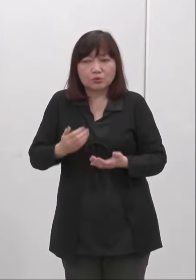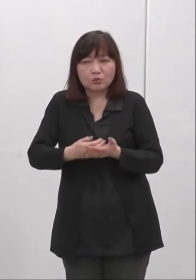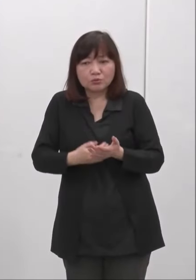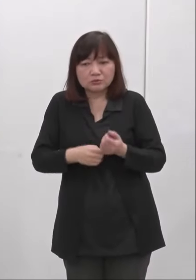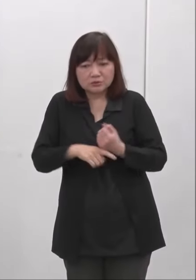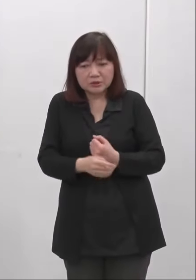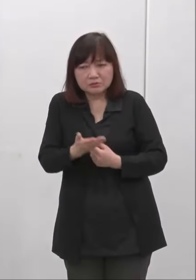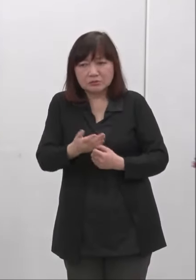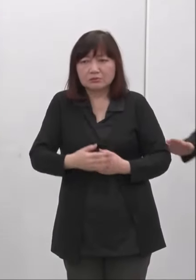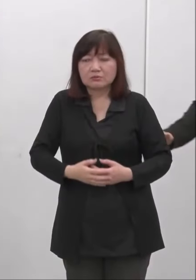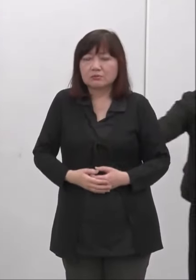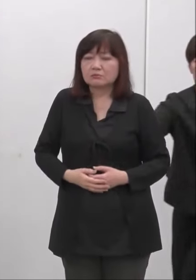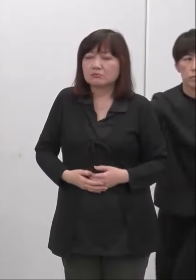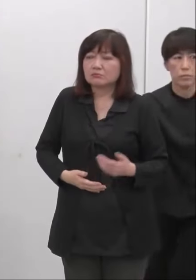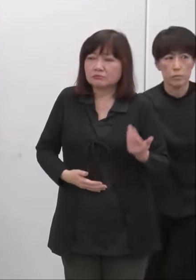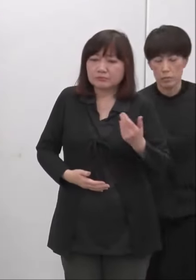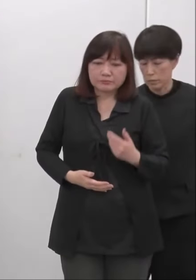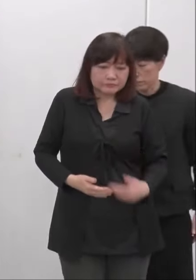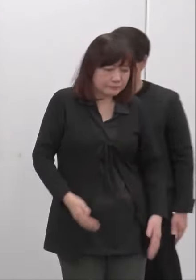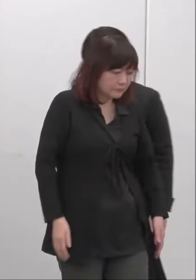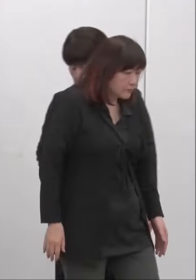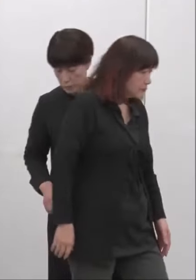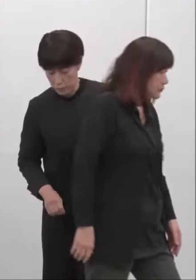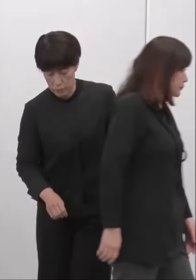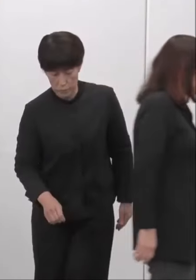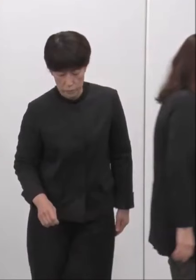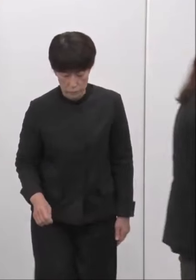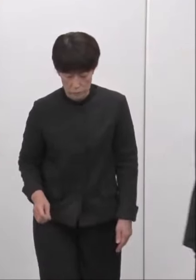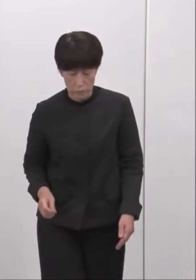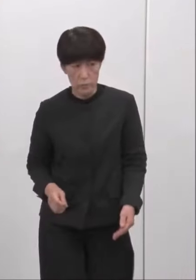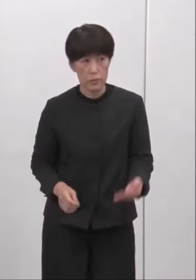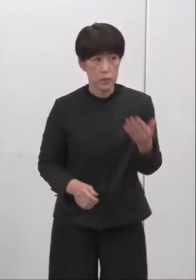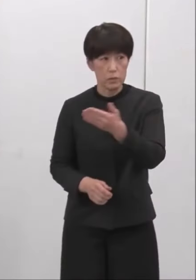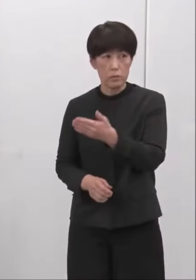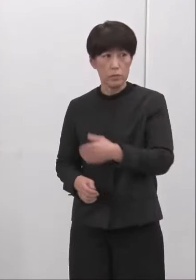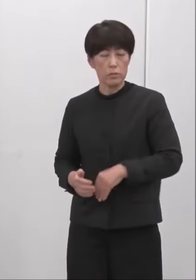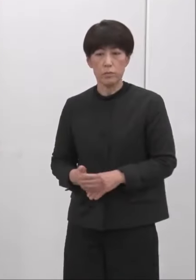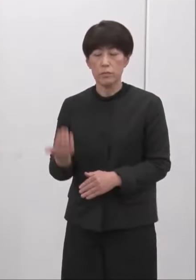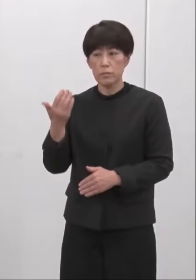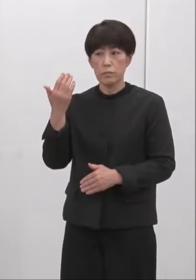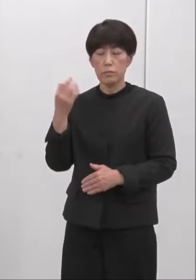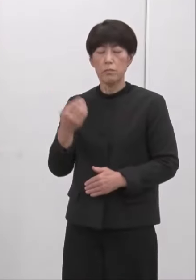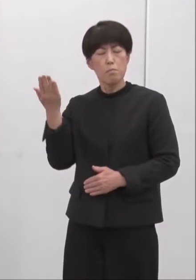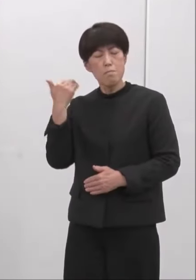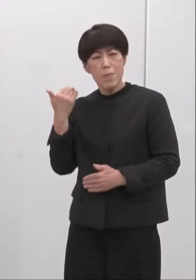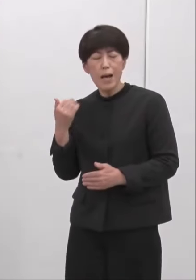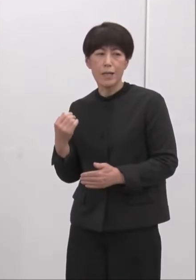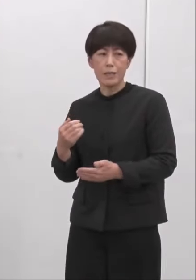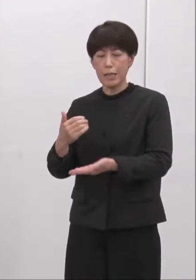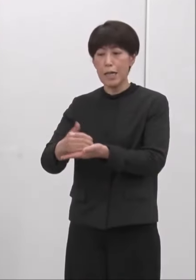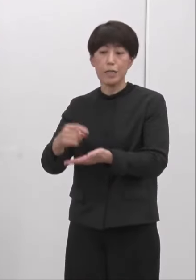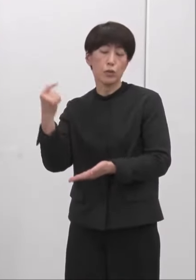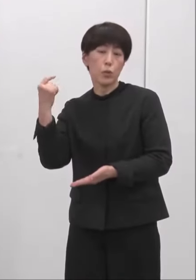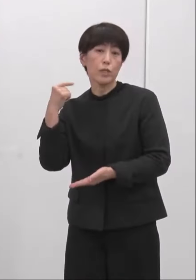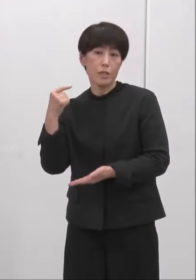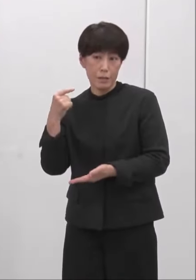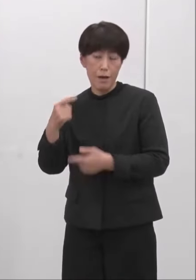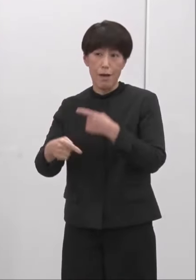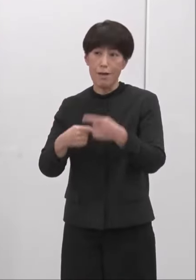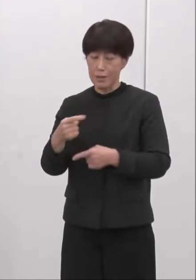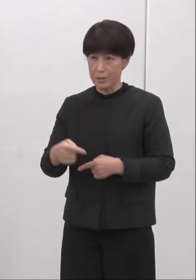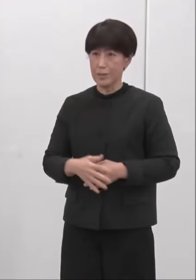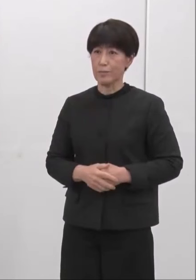どれを、いや、私が以前に協会かな聞いた話ですけども、 それも含め